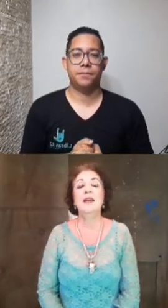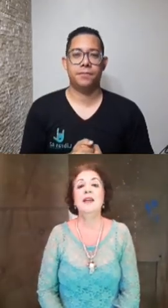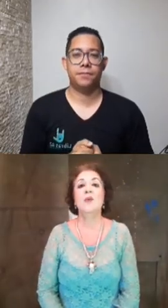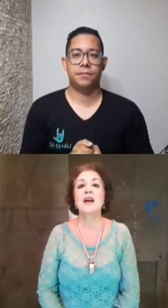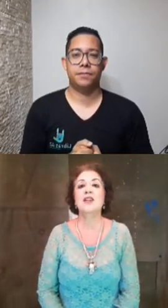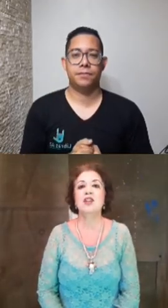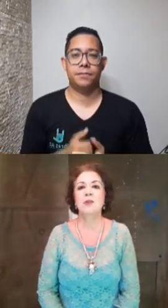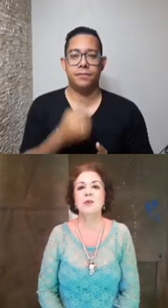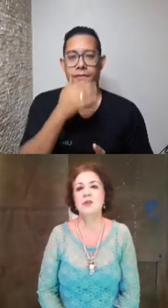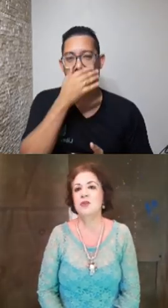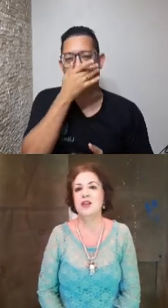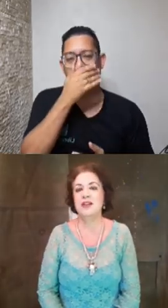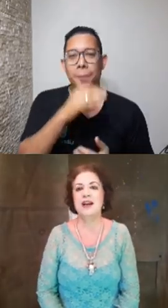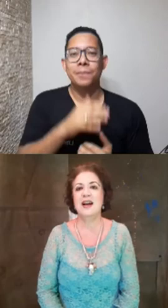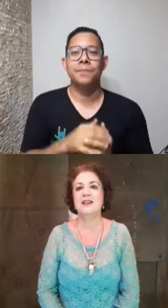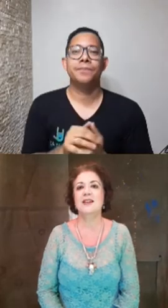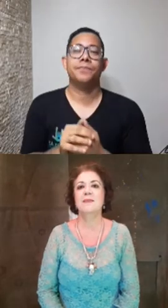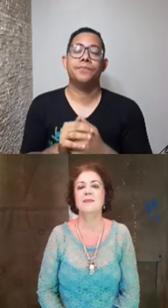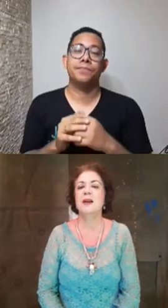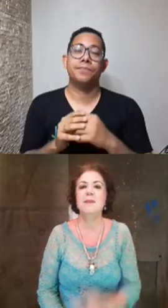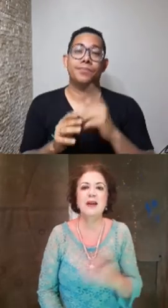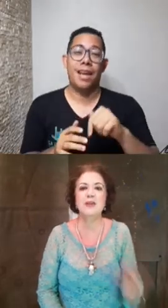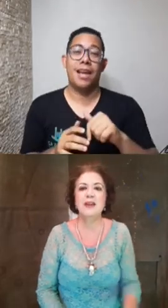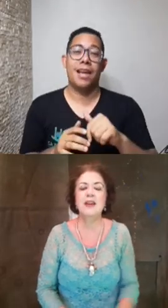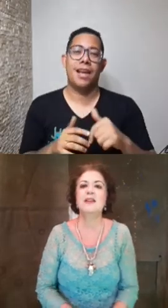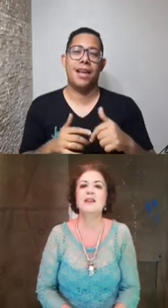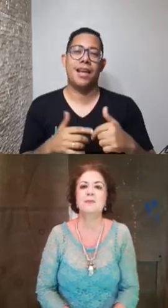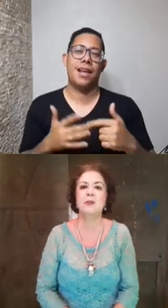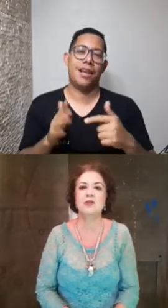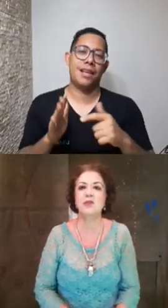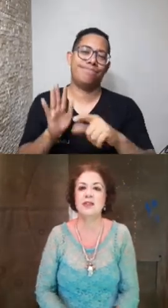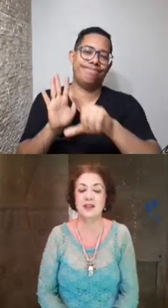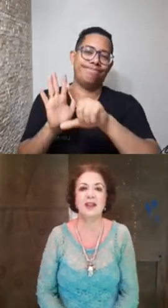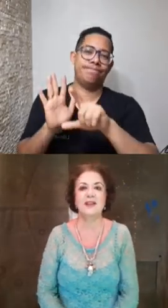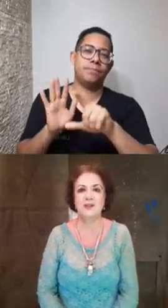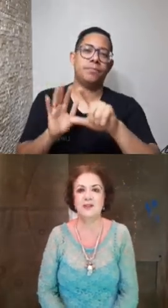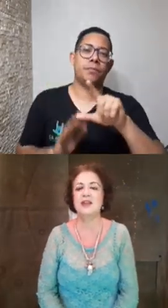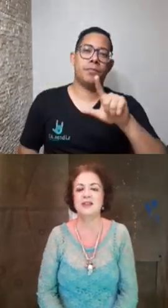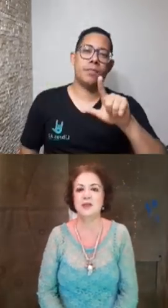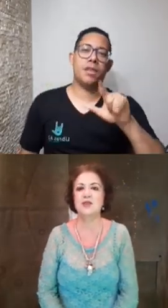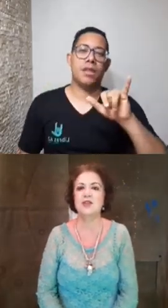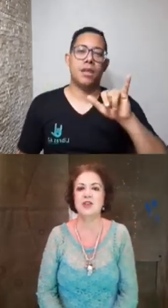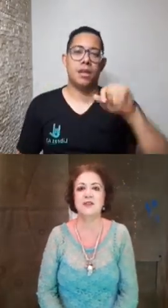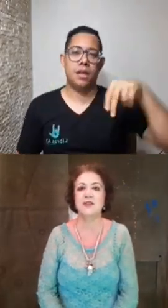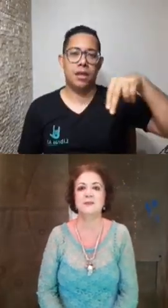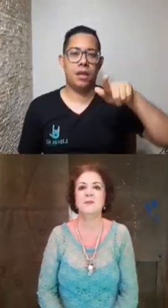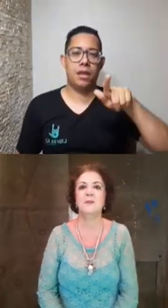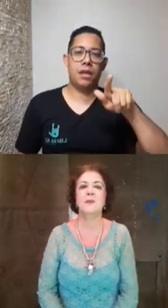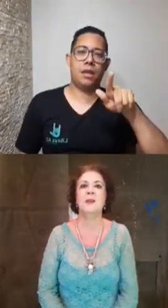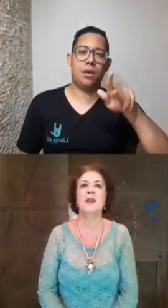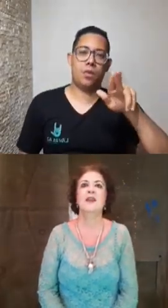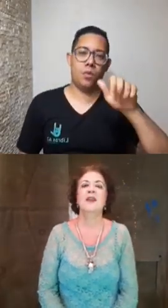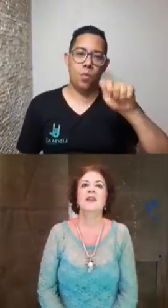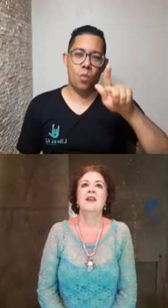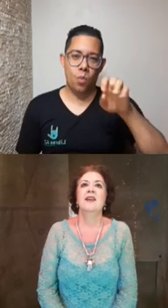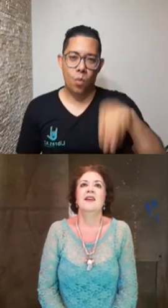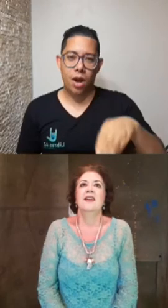uma linguagem muito utilizada pela maioria das pessoas que têm deficiência auditiva.